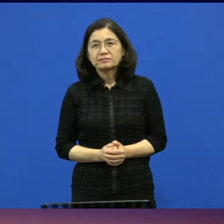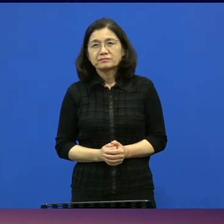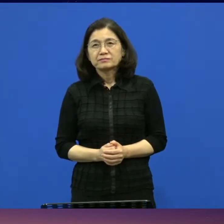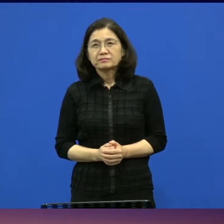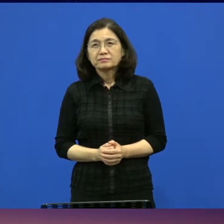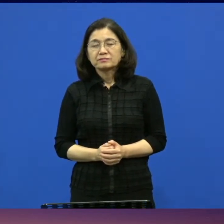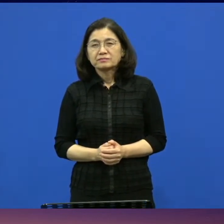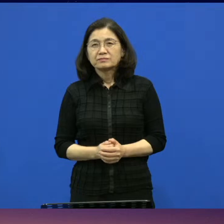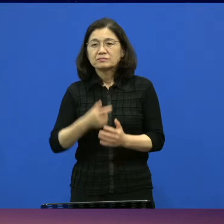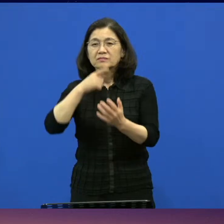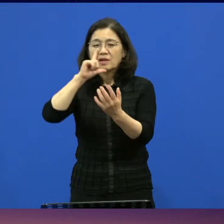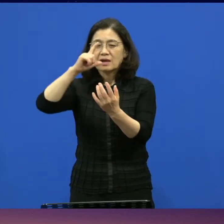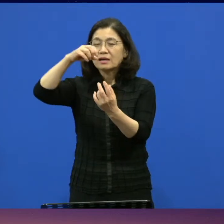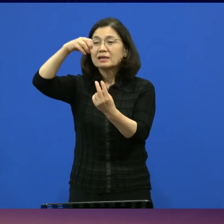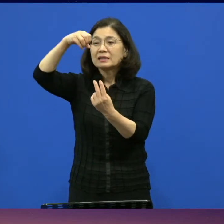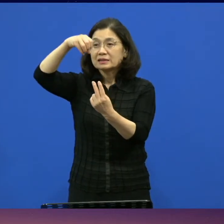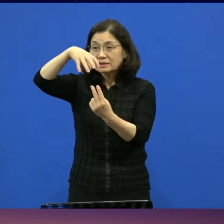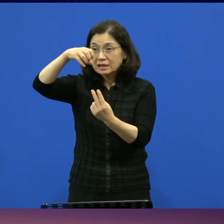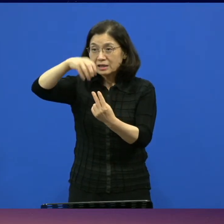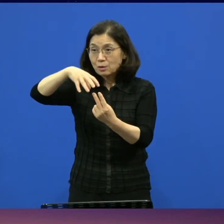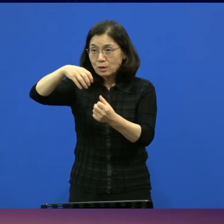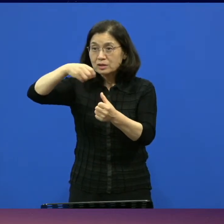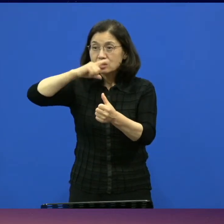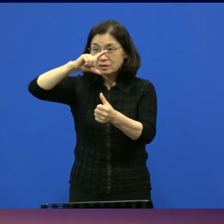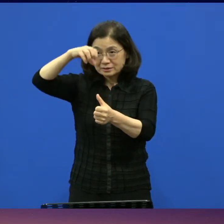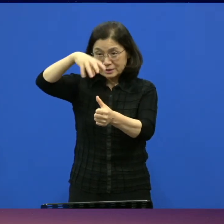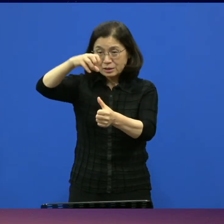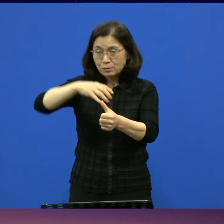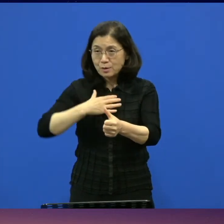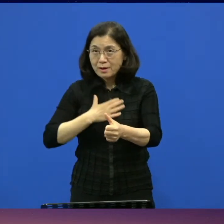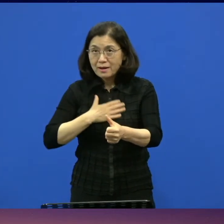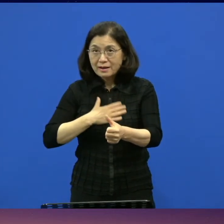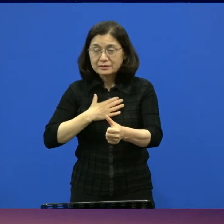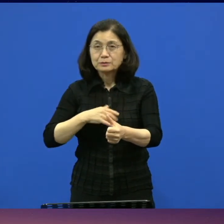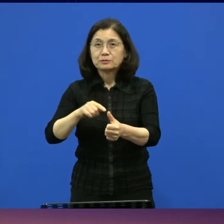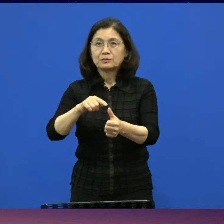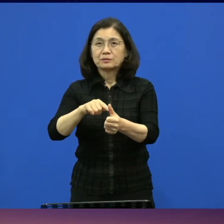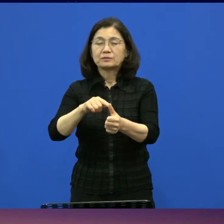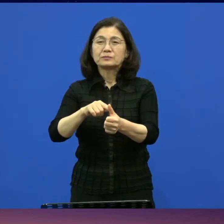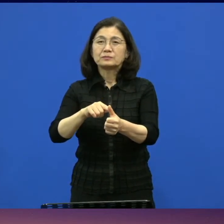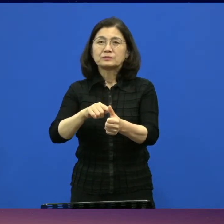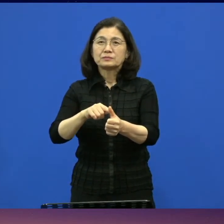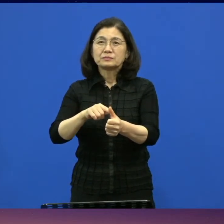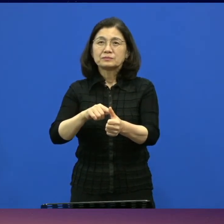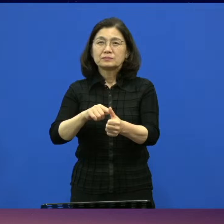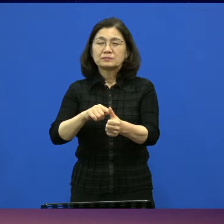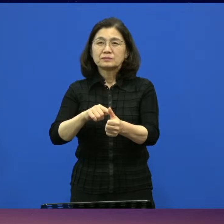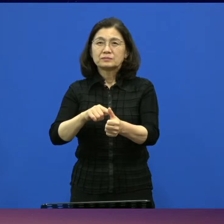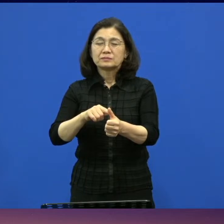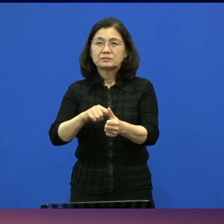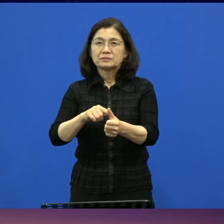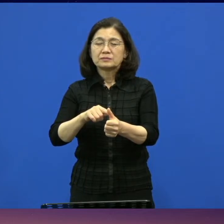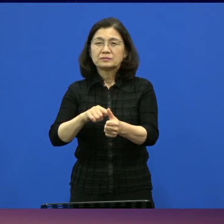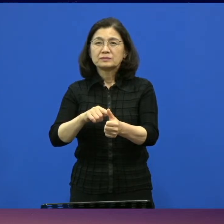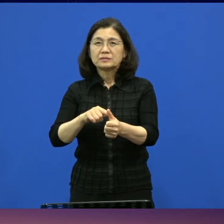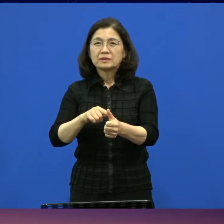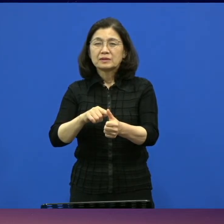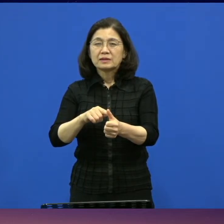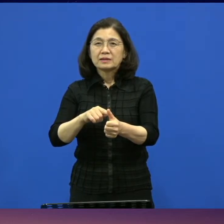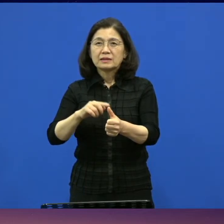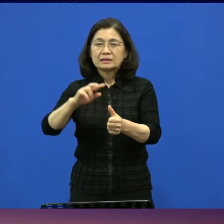세례 요한 이제 이 이사야가 예언을 하고 700여 년이 지난 다음에